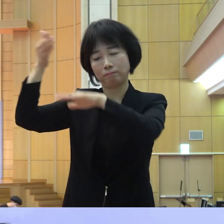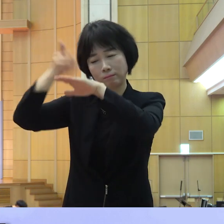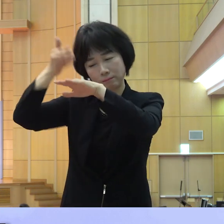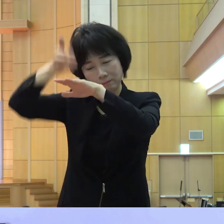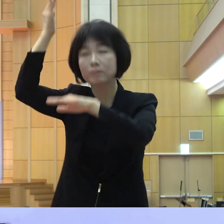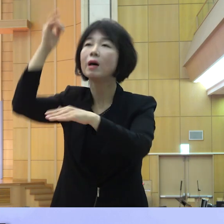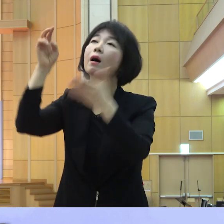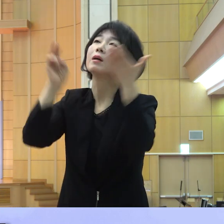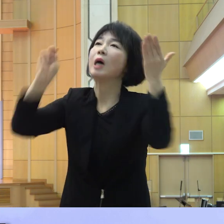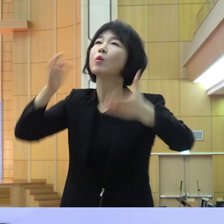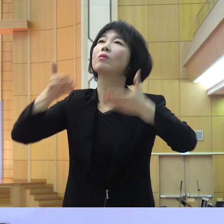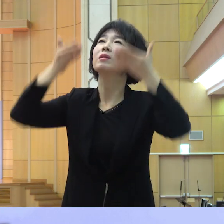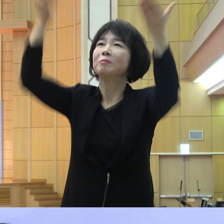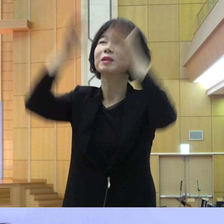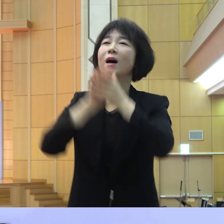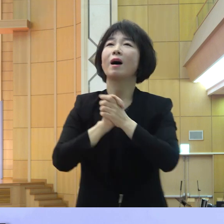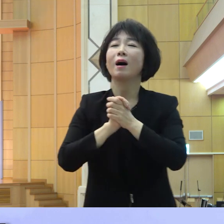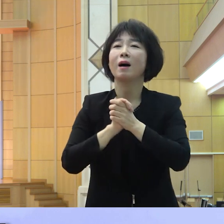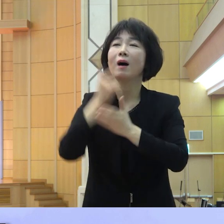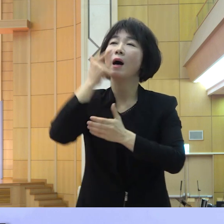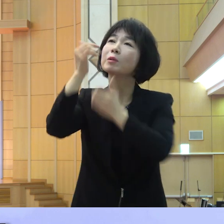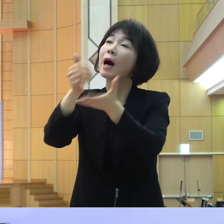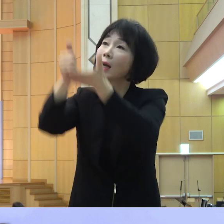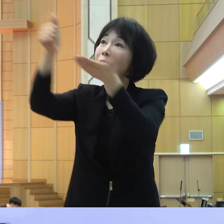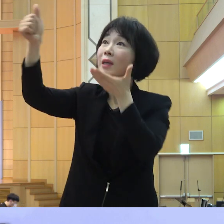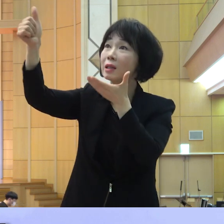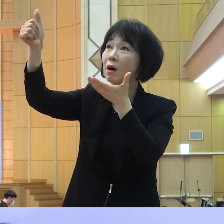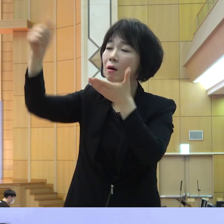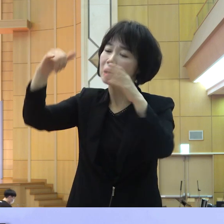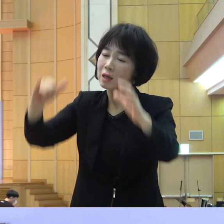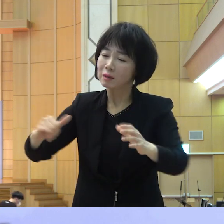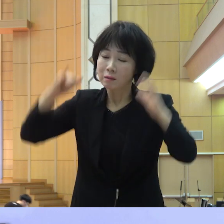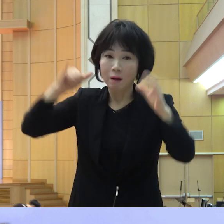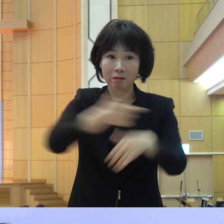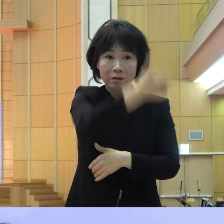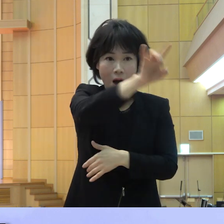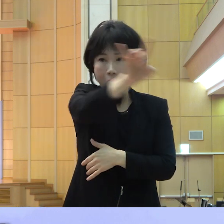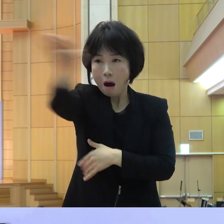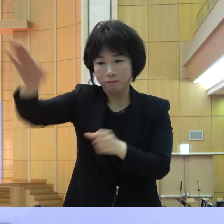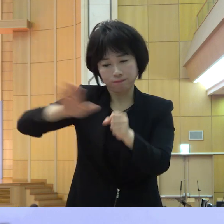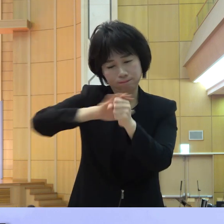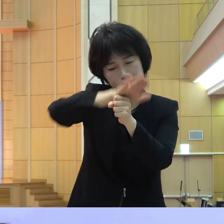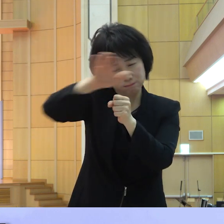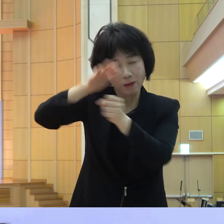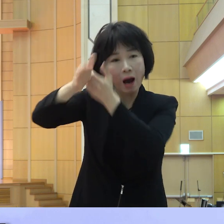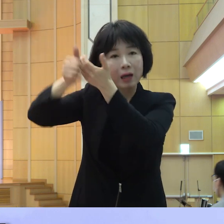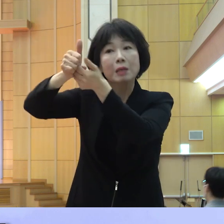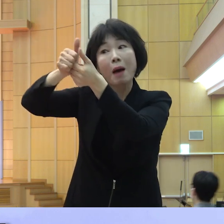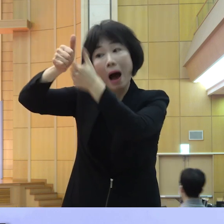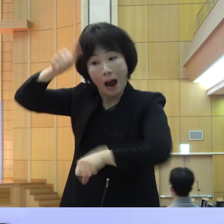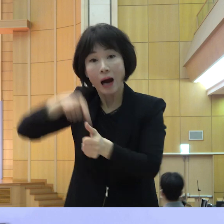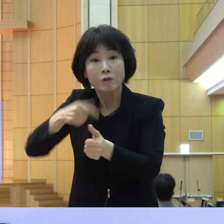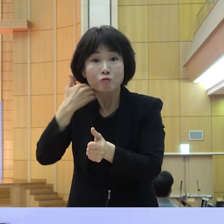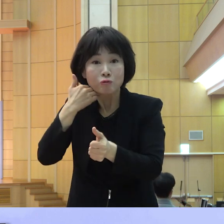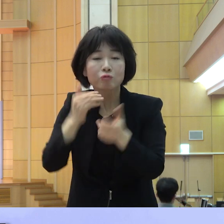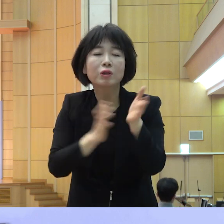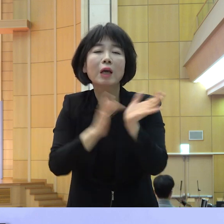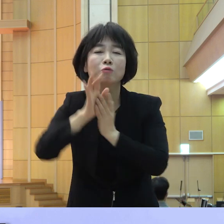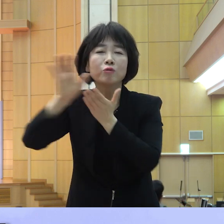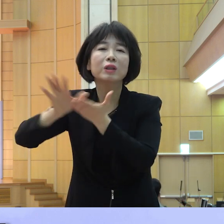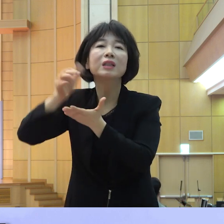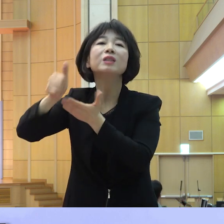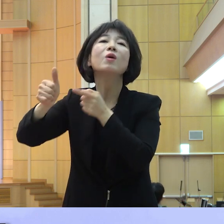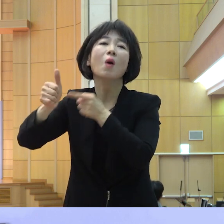찬송을 드립니다. 아버지 하나님께서는 세상을 사랑하사 하나님의 아들 독생자